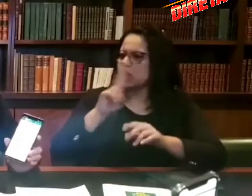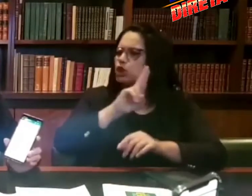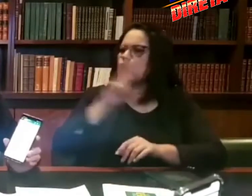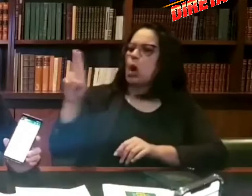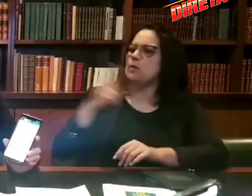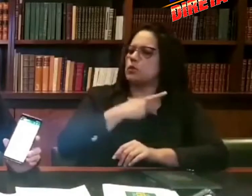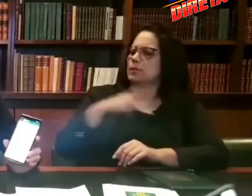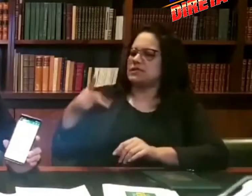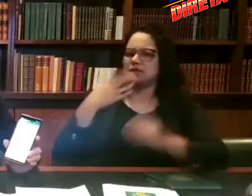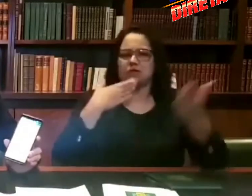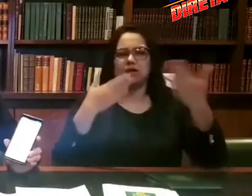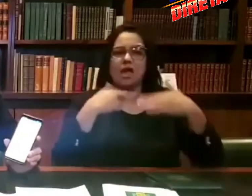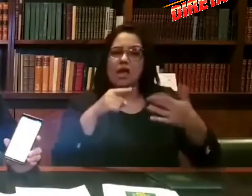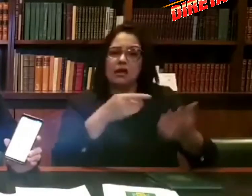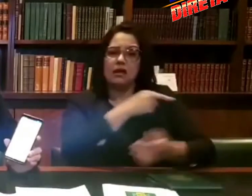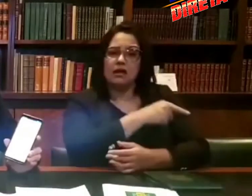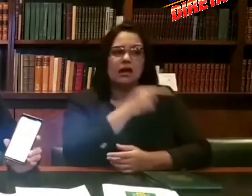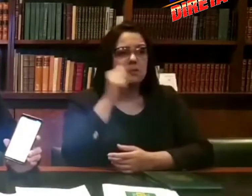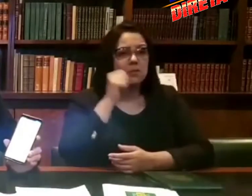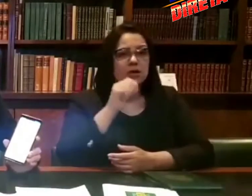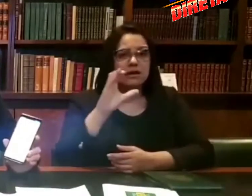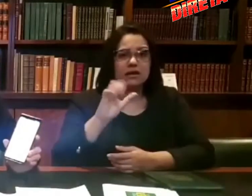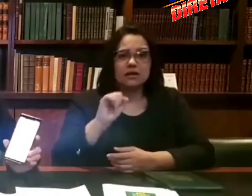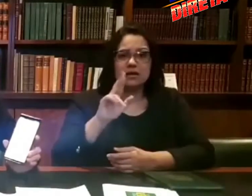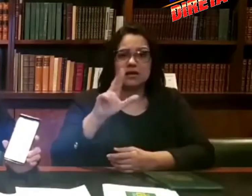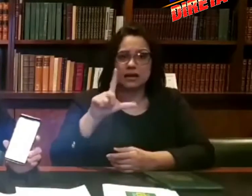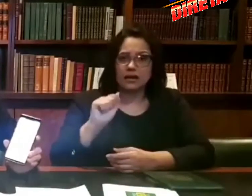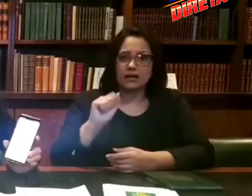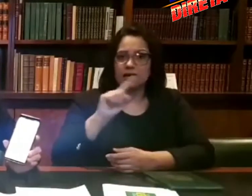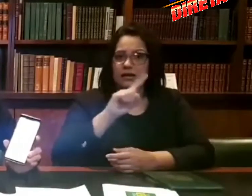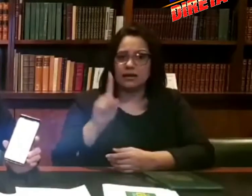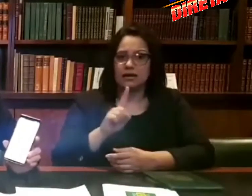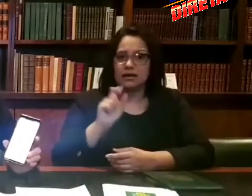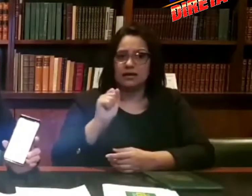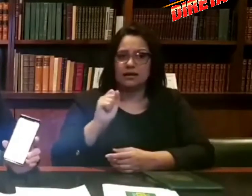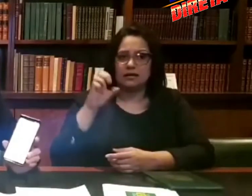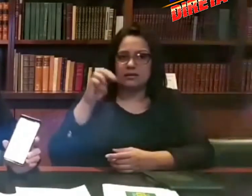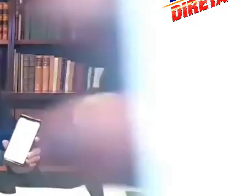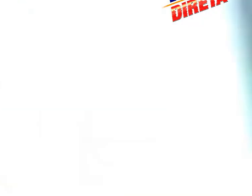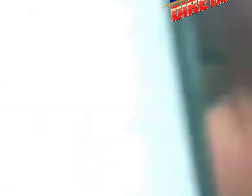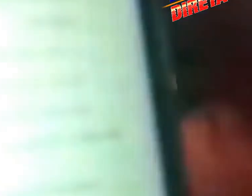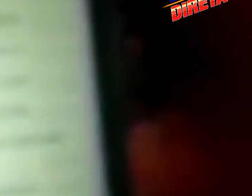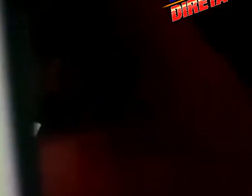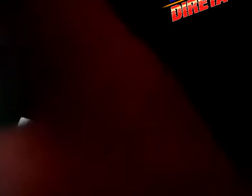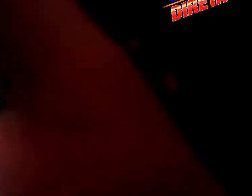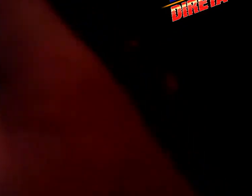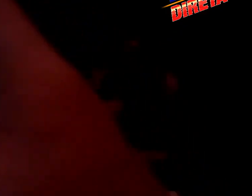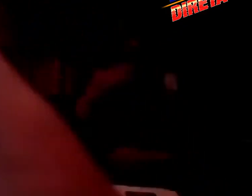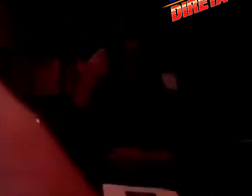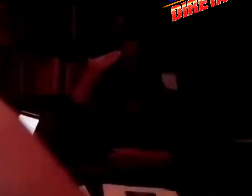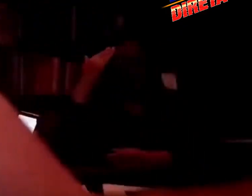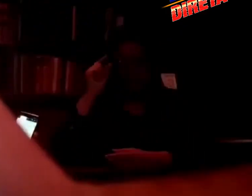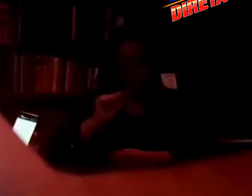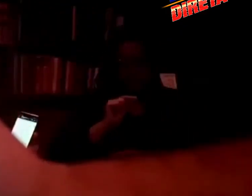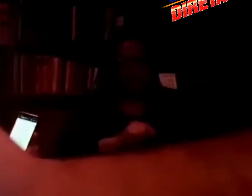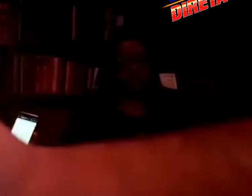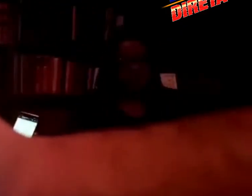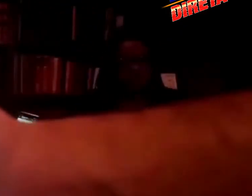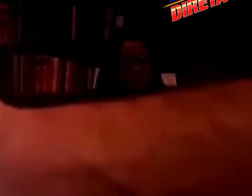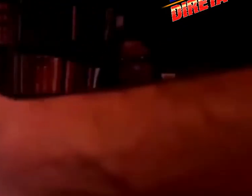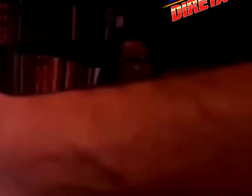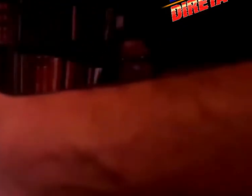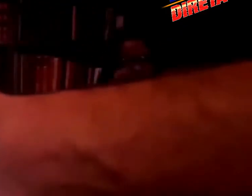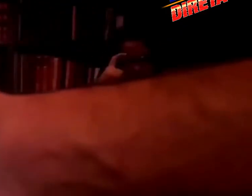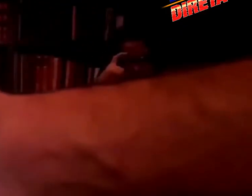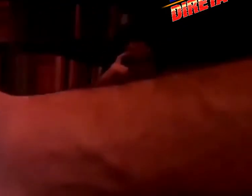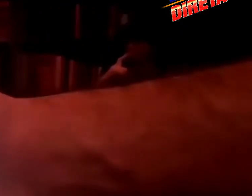Ela foi, como ele era padrinho de casamento dela, e O que eu entendi até aquele momento, o Sérgio Moro